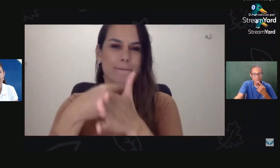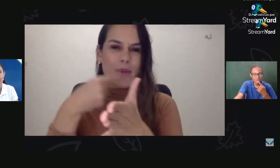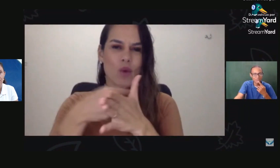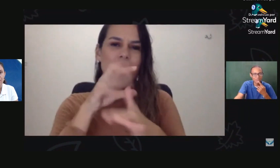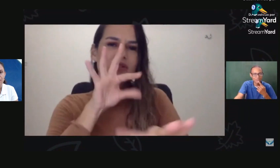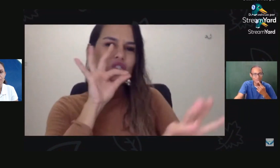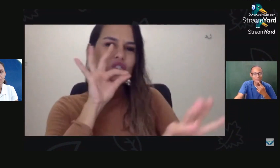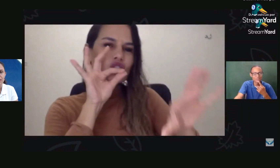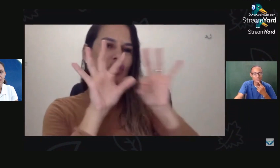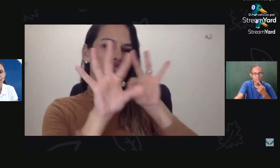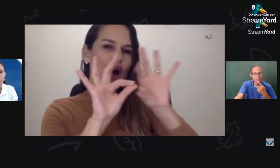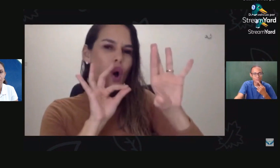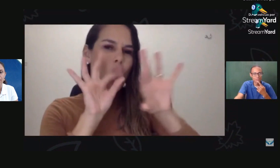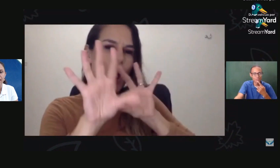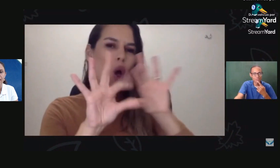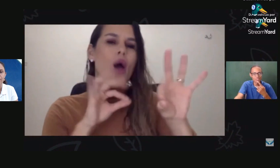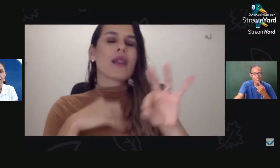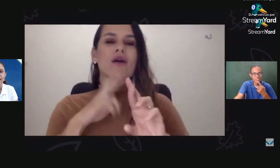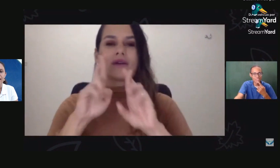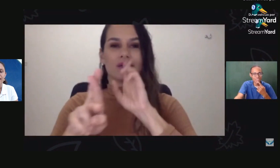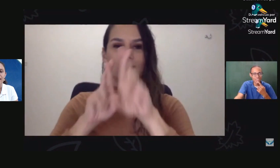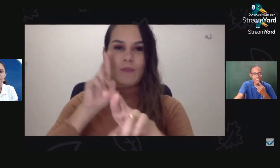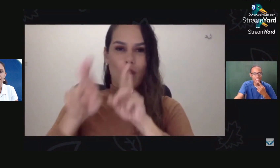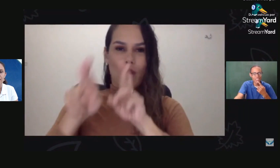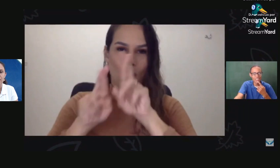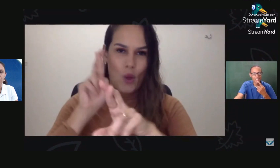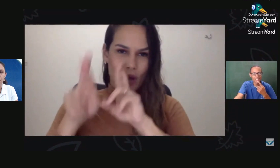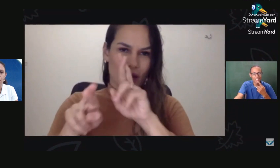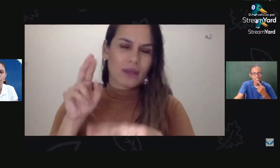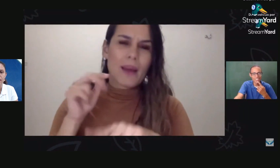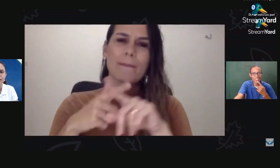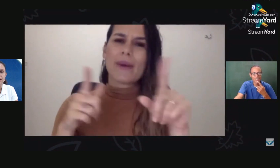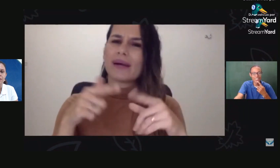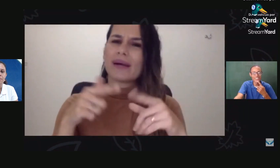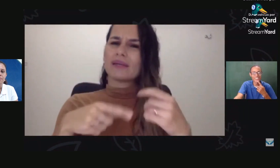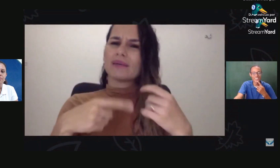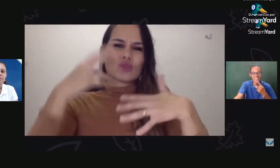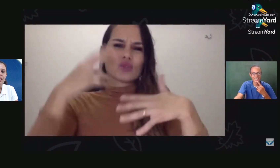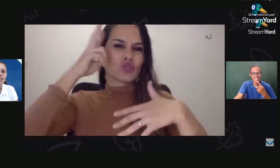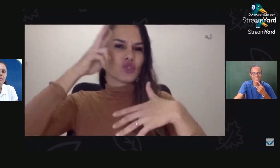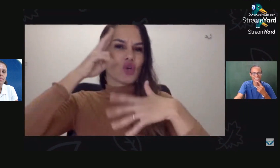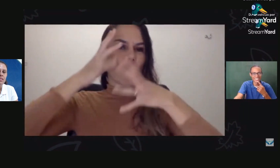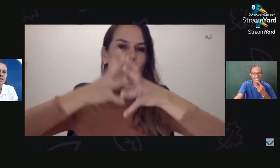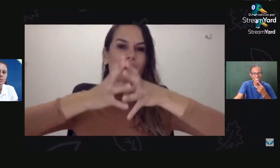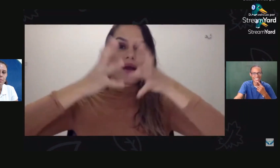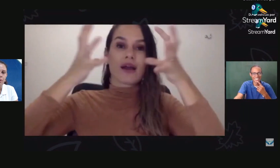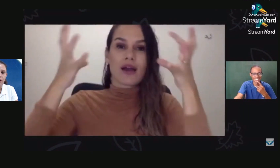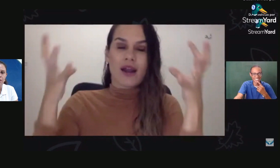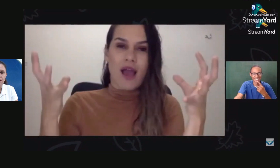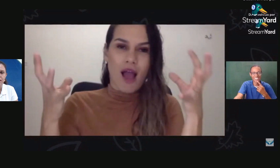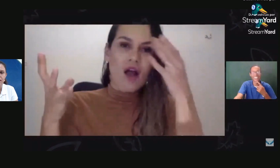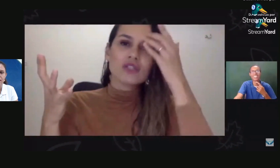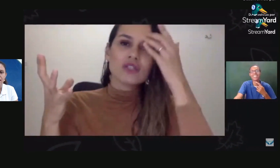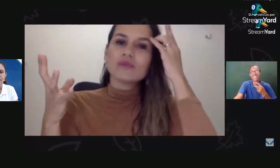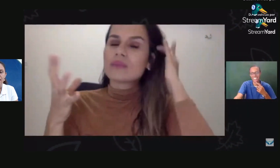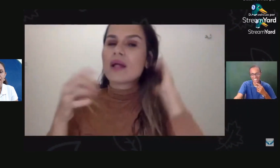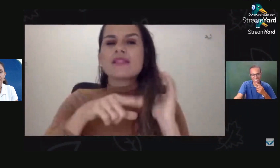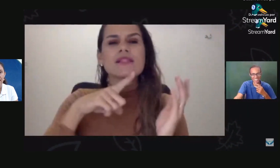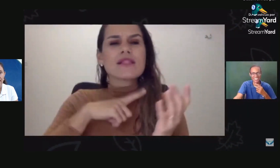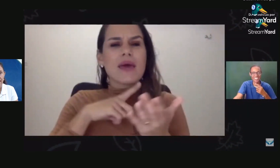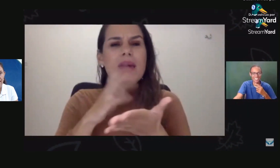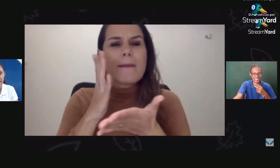meu livro, mostrando um pouquinho, né, das minhas escolhas, das minhas respostas,